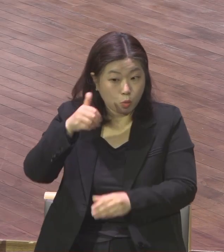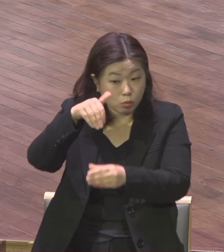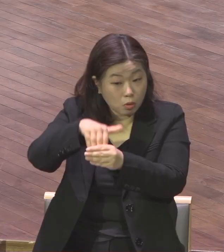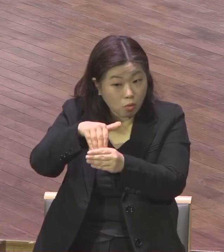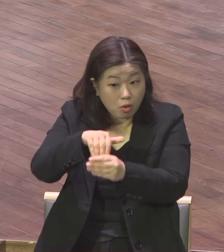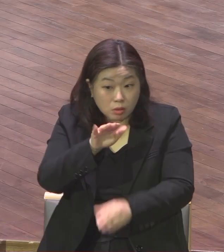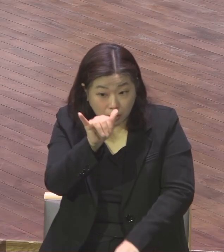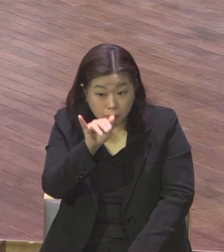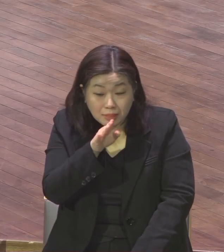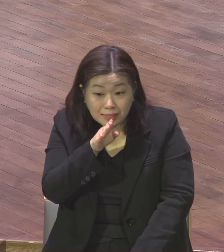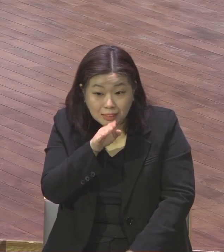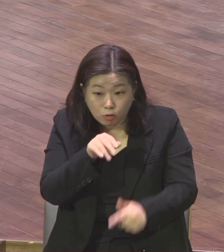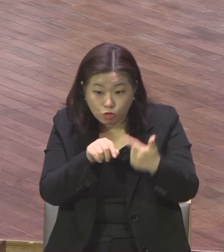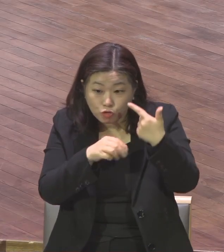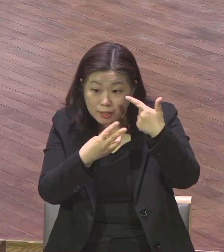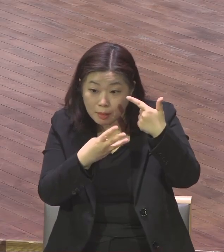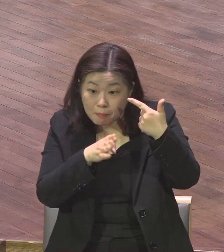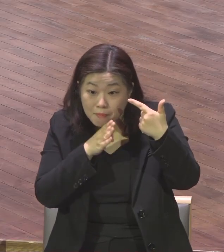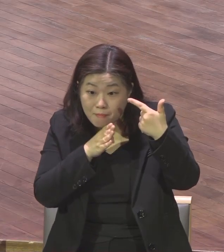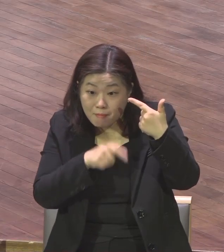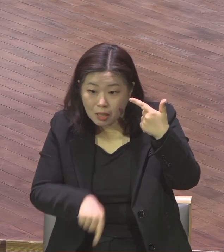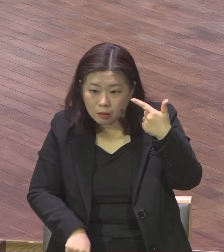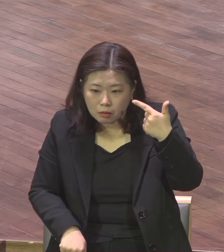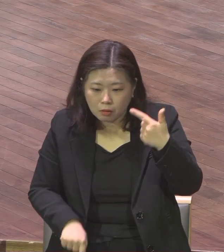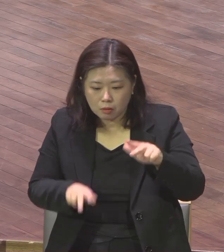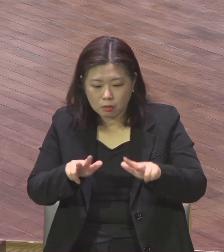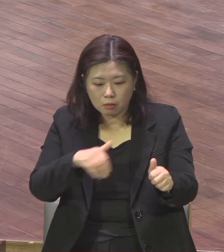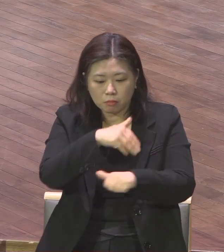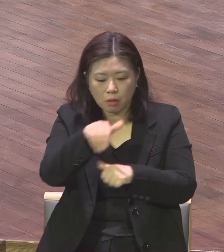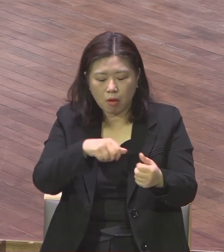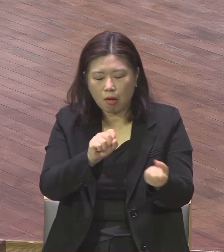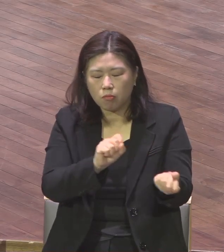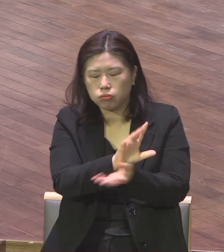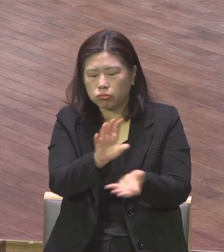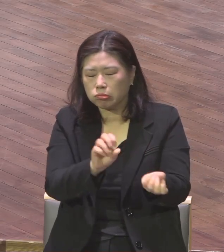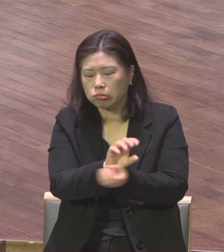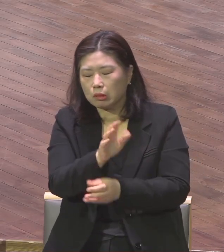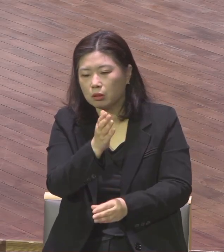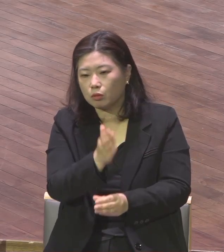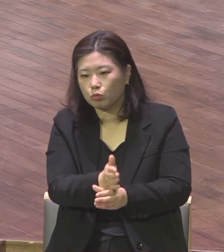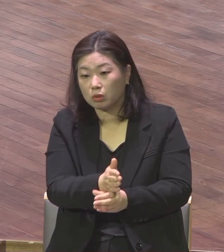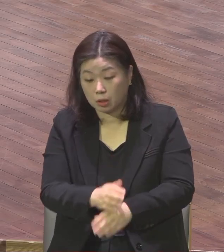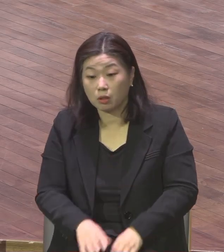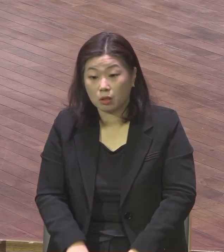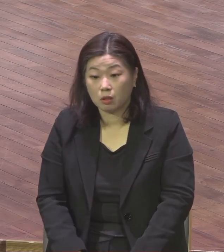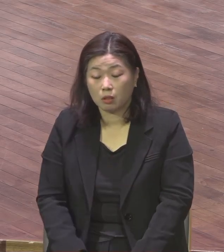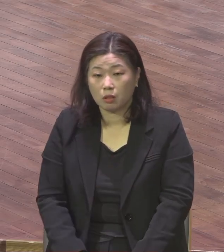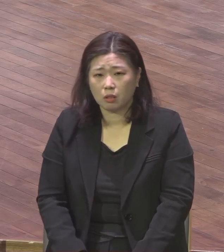생겼잖아요. 아주 혼란스러운 시간표잖아요.